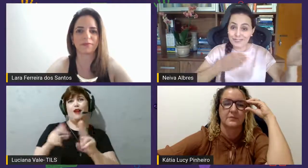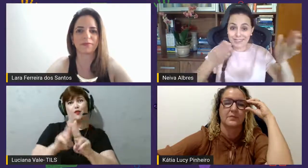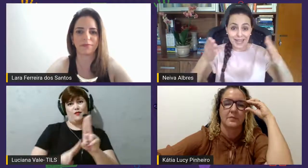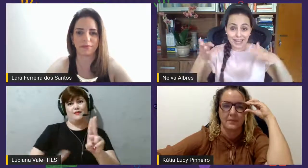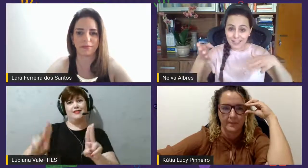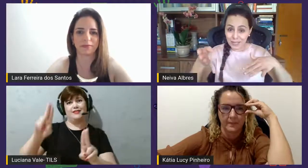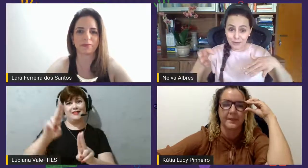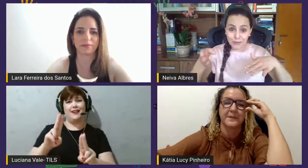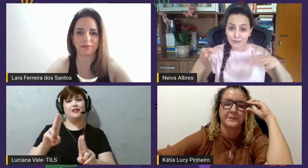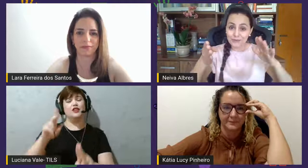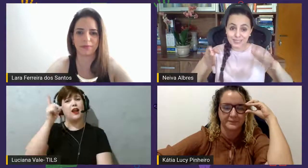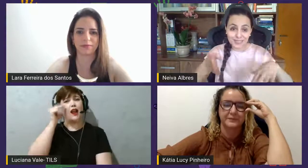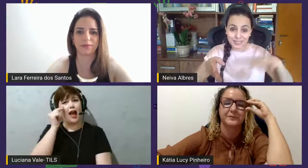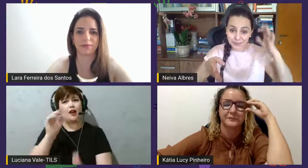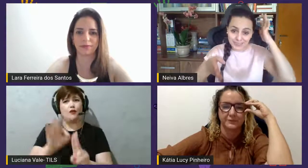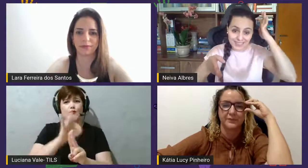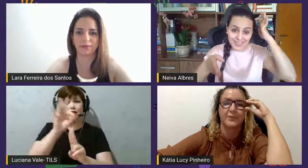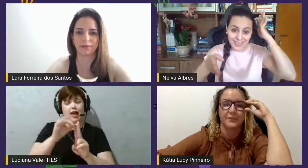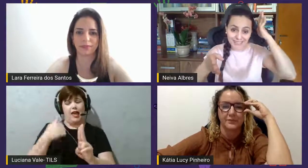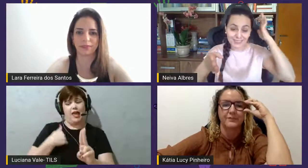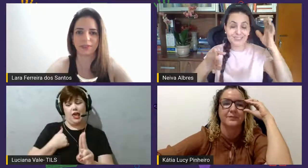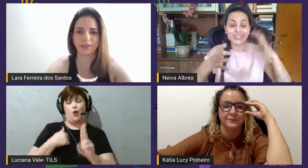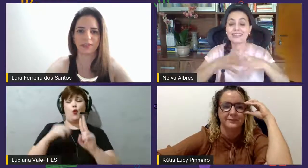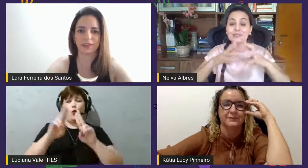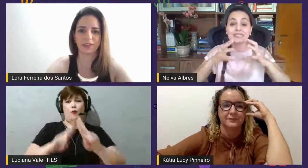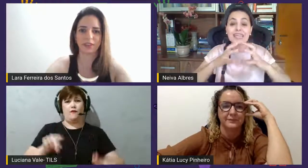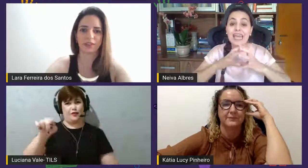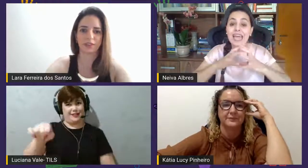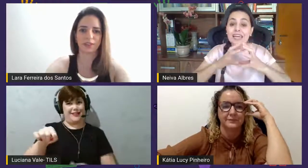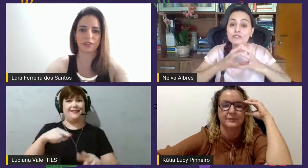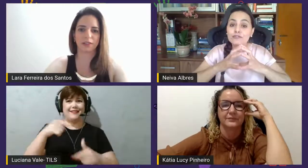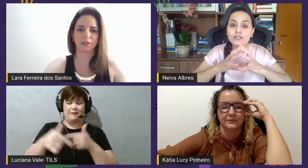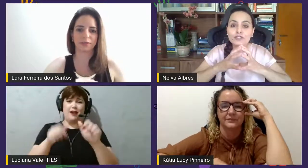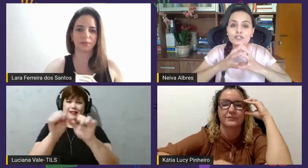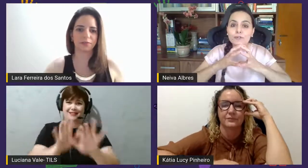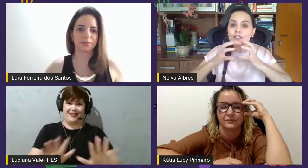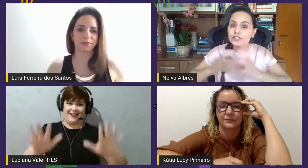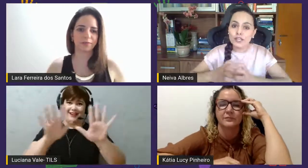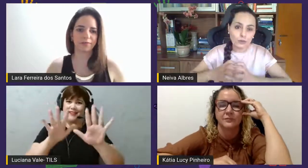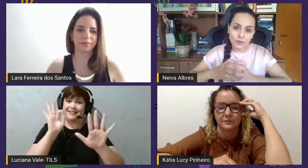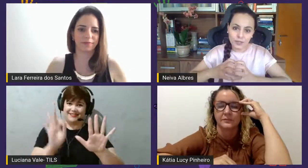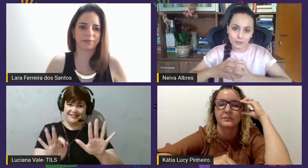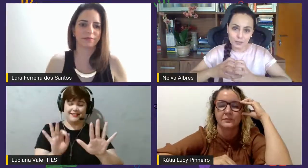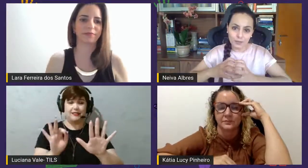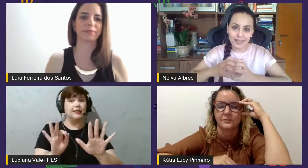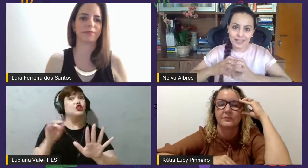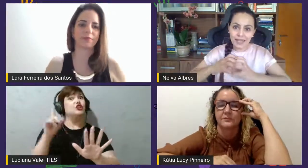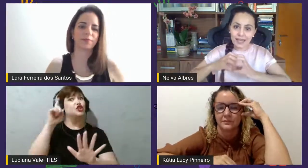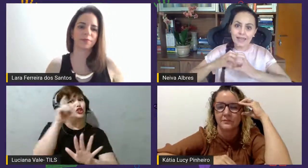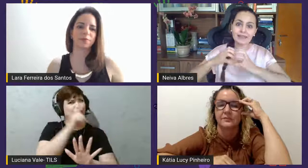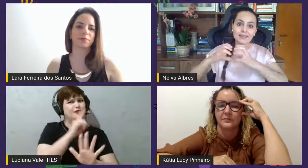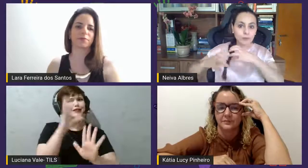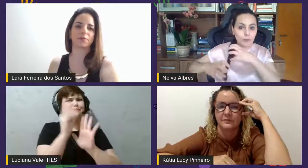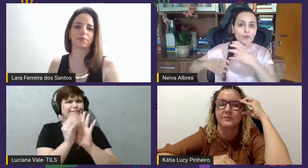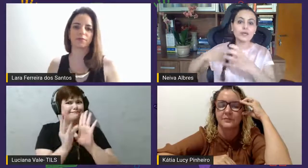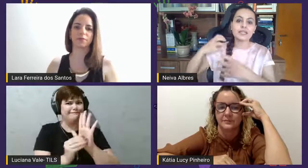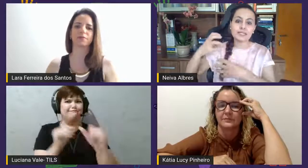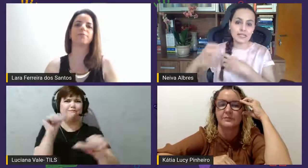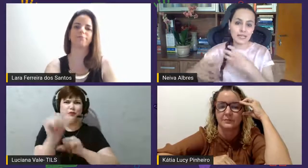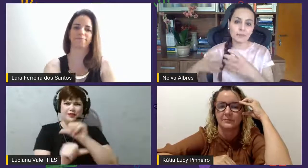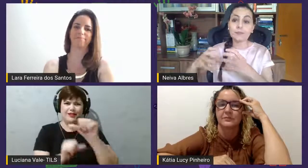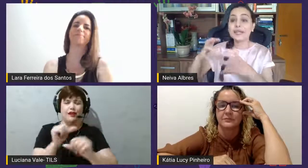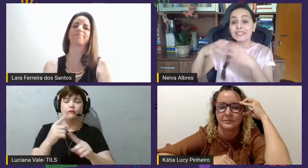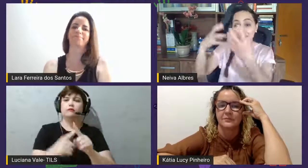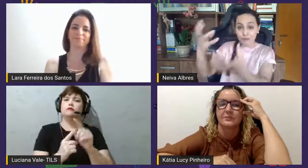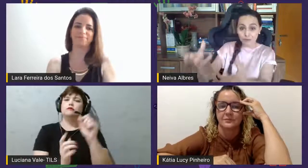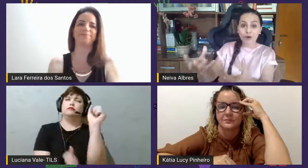Lara, UFSCar, eu, UFSC, e você, Kátia, do Ceará. Então, assim, é difícil a gente mexer no currículo, porque tem uma